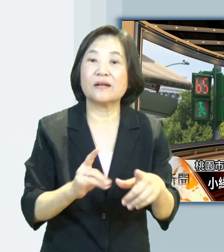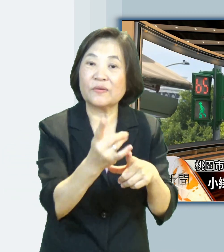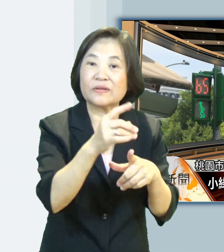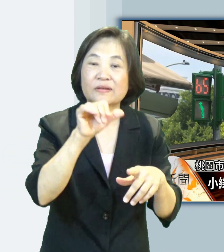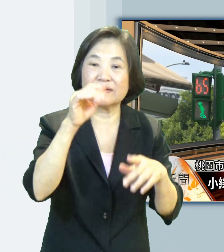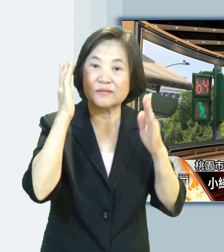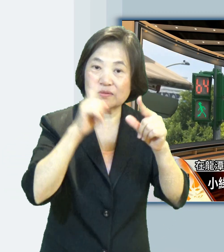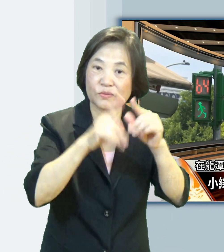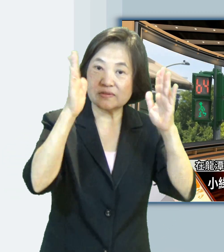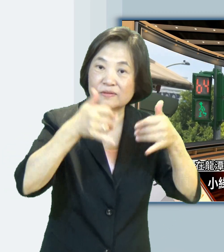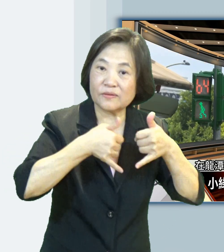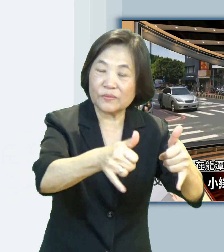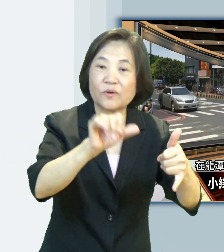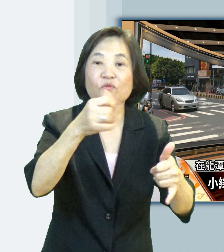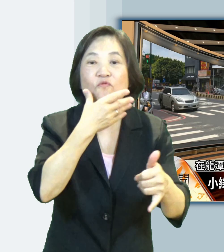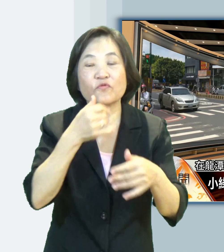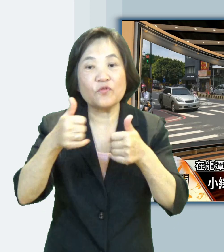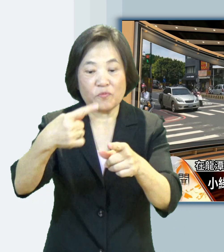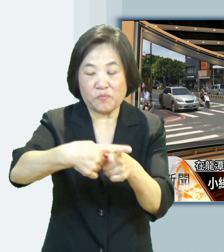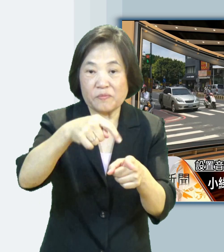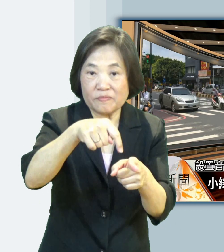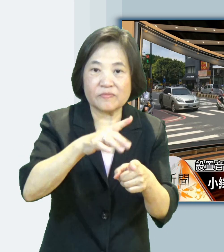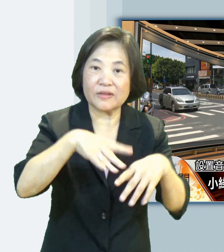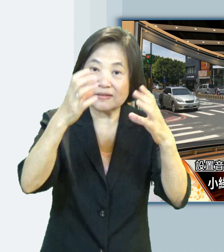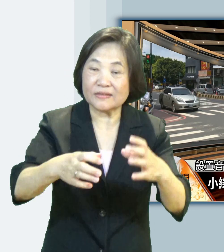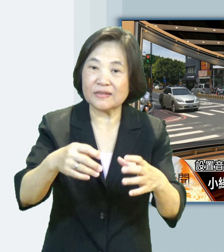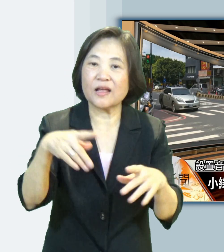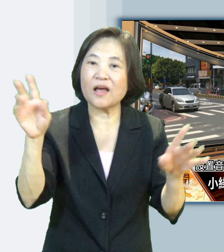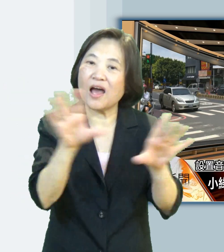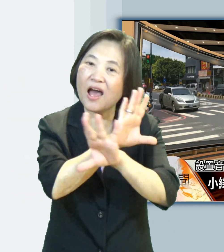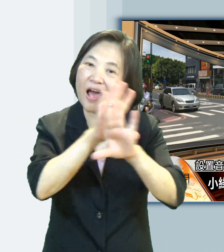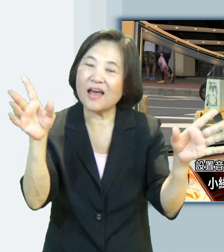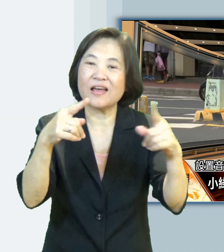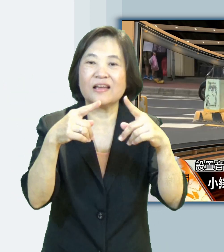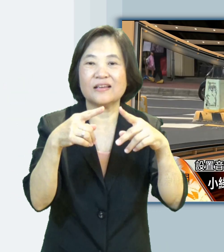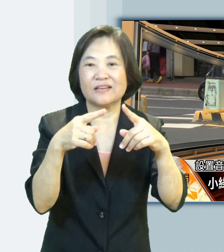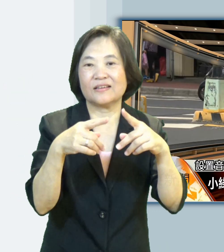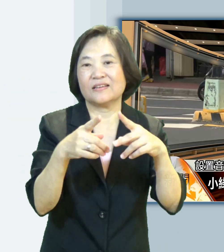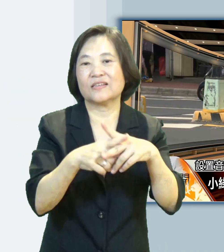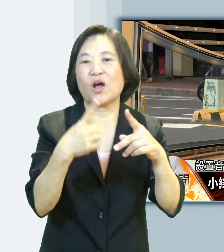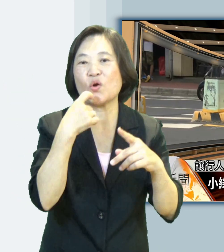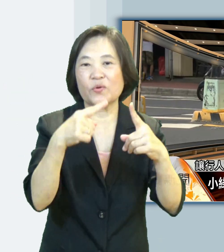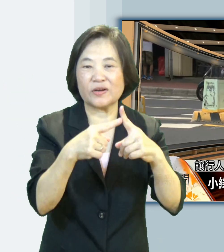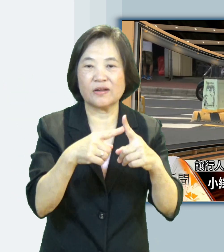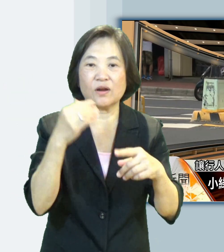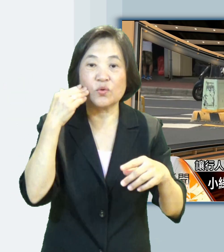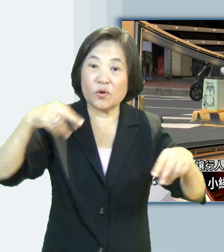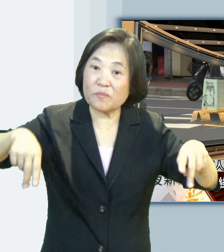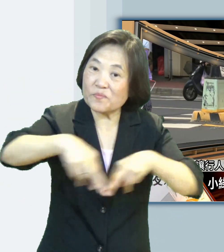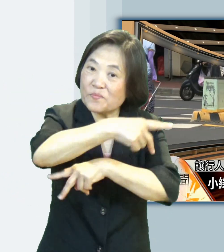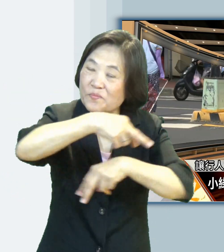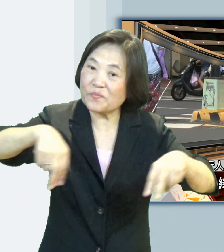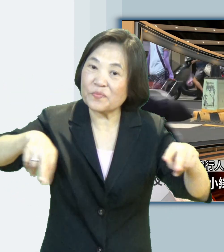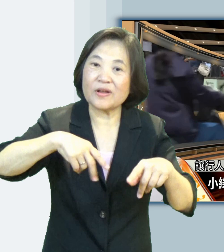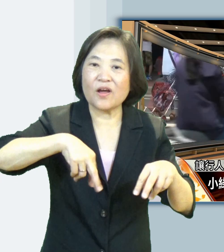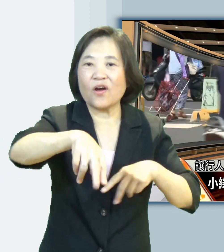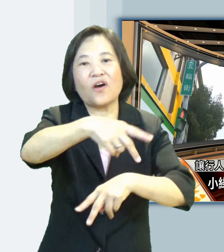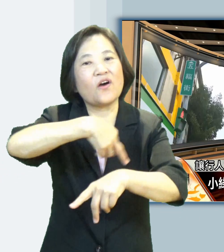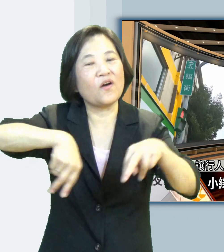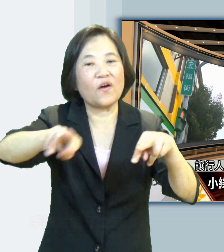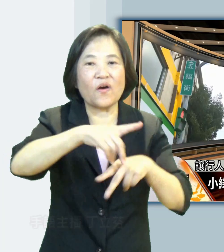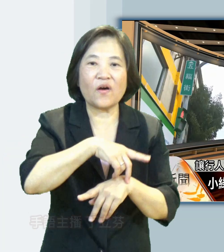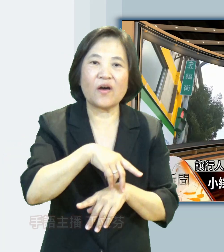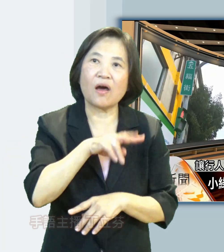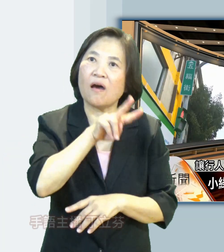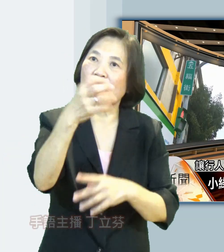两坛区总监督韩国五福路后设置的银河街西墙业，本韩国建议航太路的时节